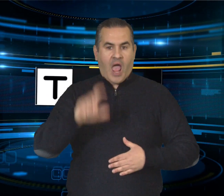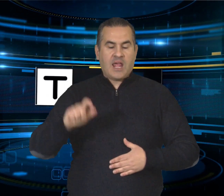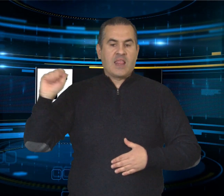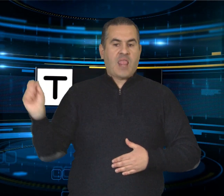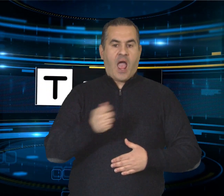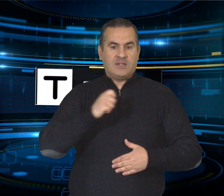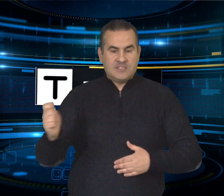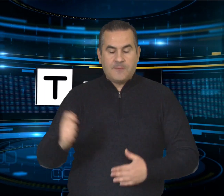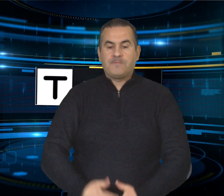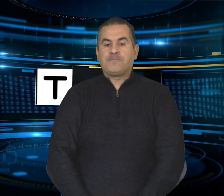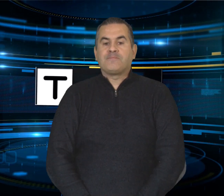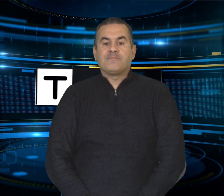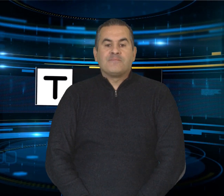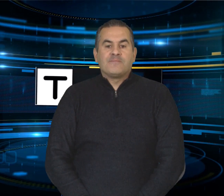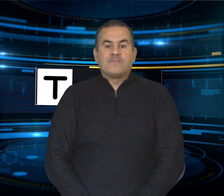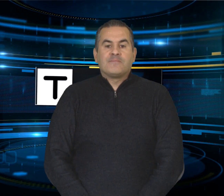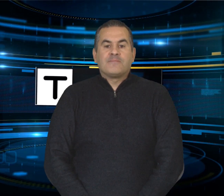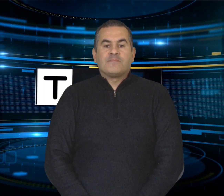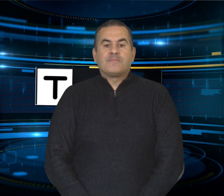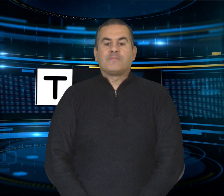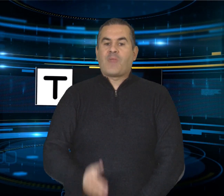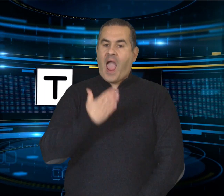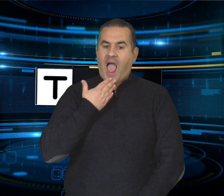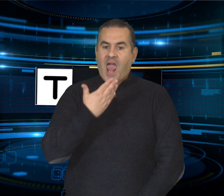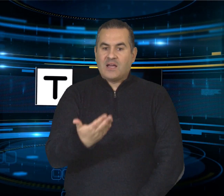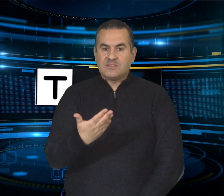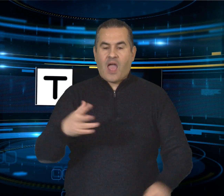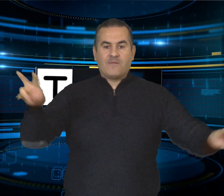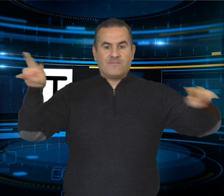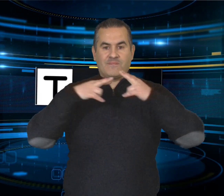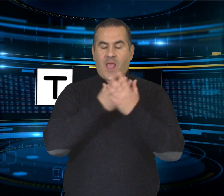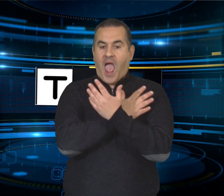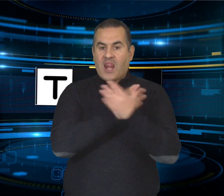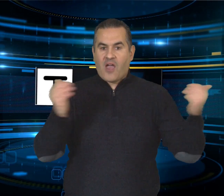Grazie per averci seguito, arrivederci.